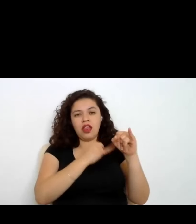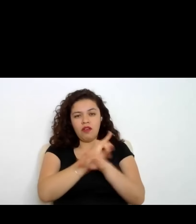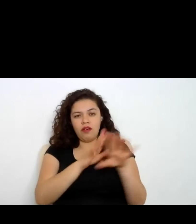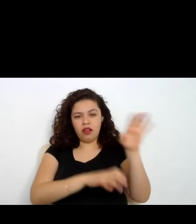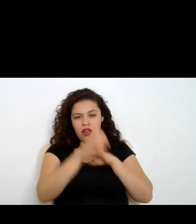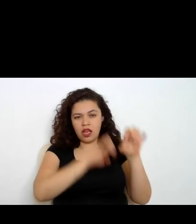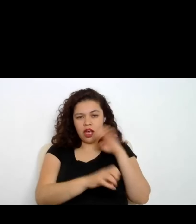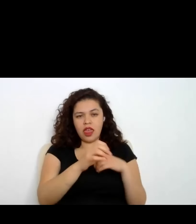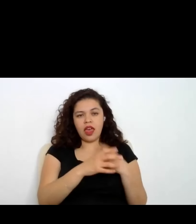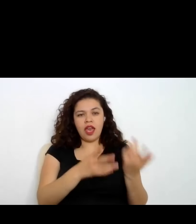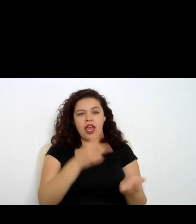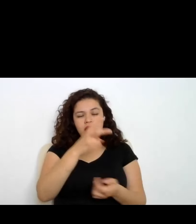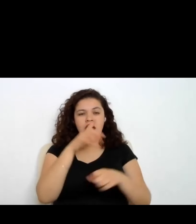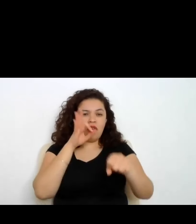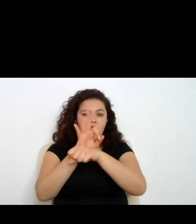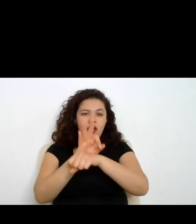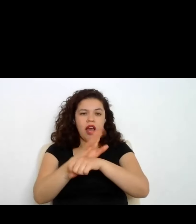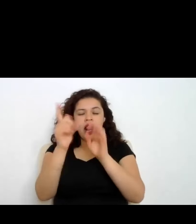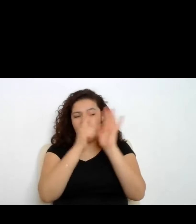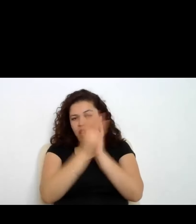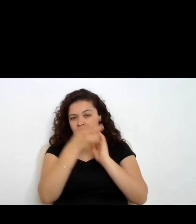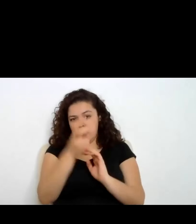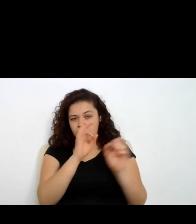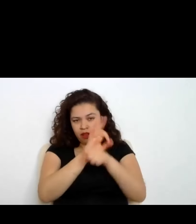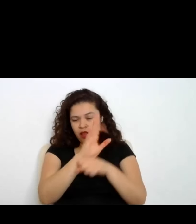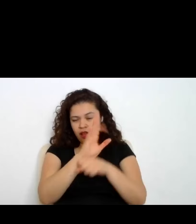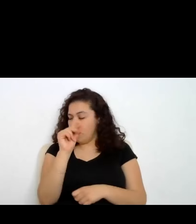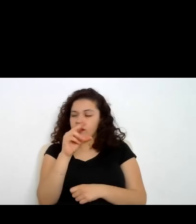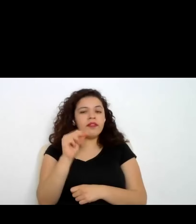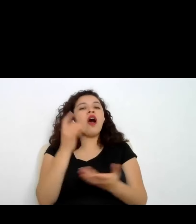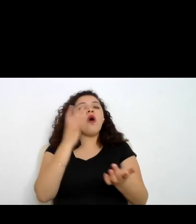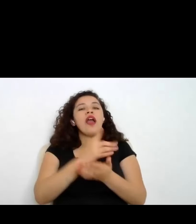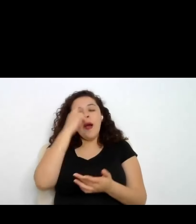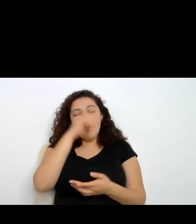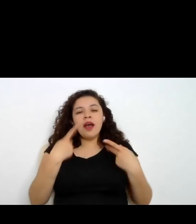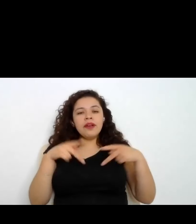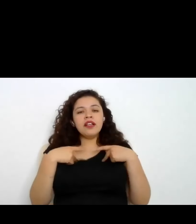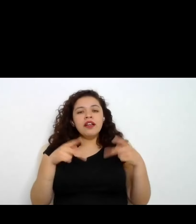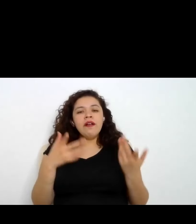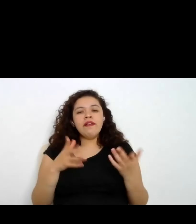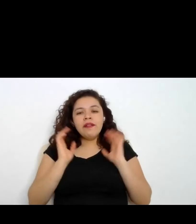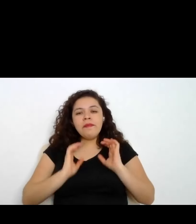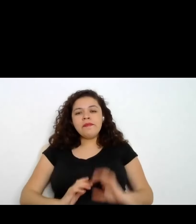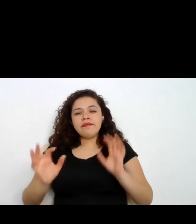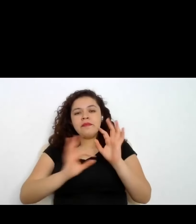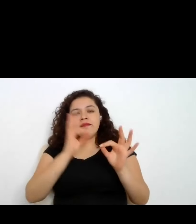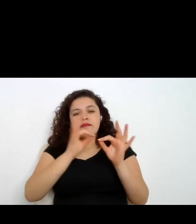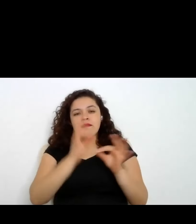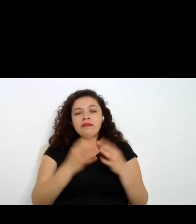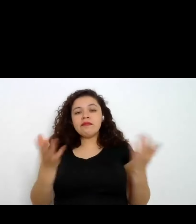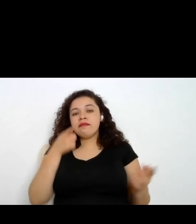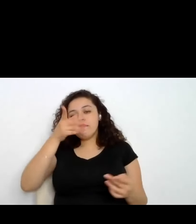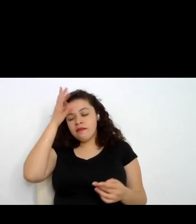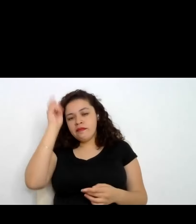empresas no están protegidos por esta ley, solamente los de las personas físicas. Y dice la definición que